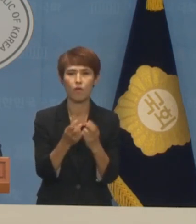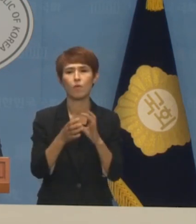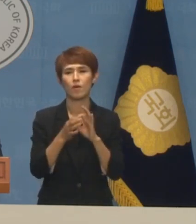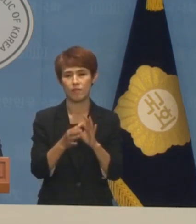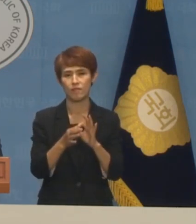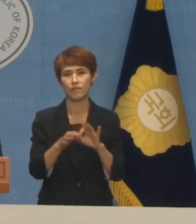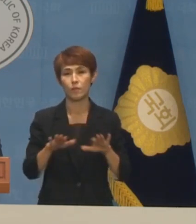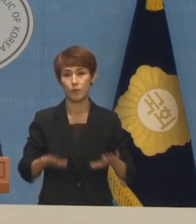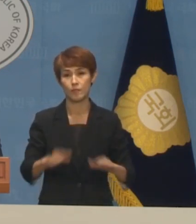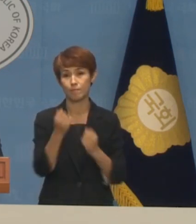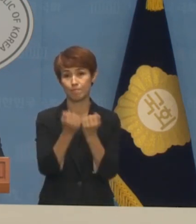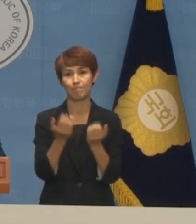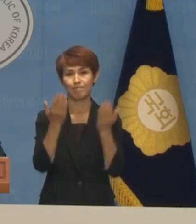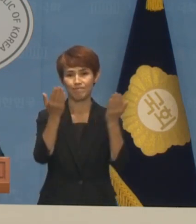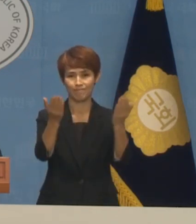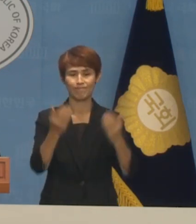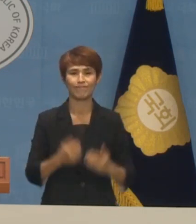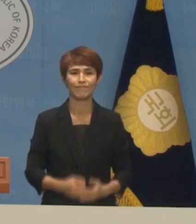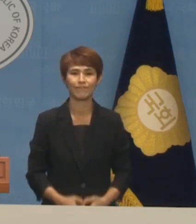참석해 주셨습니다.